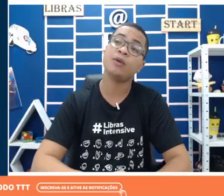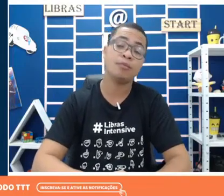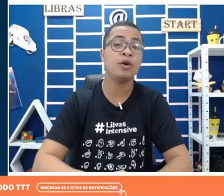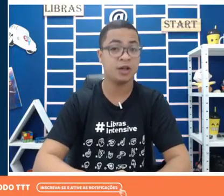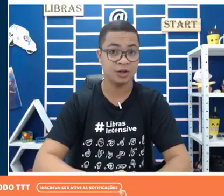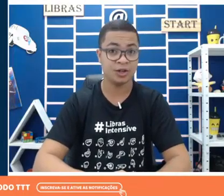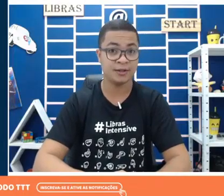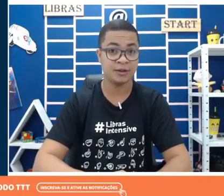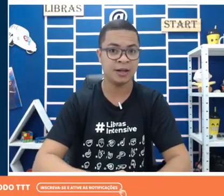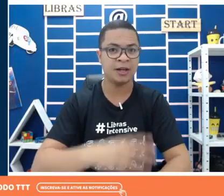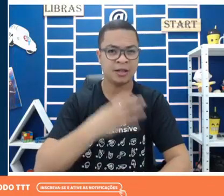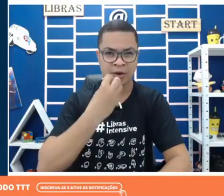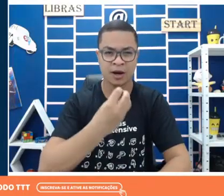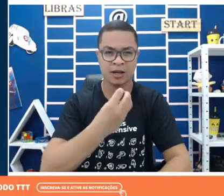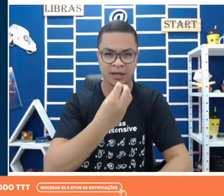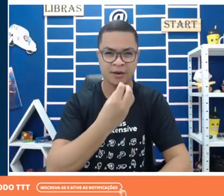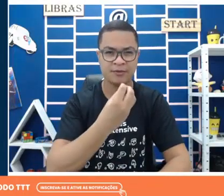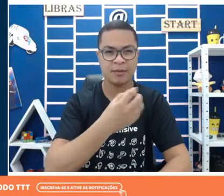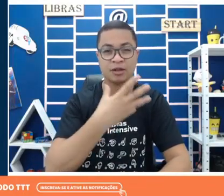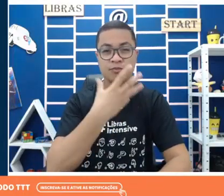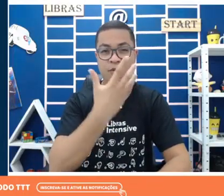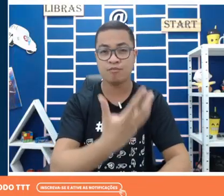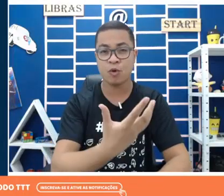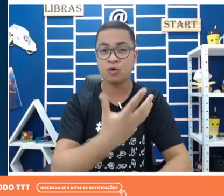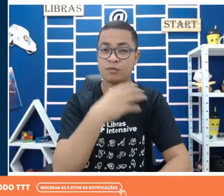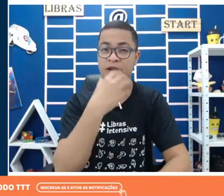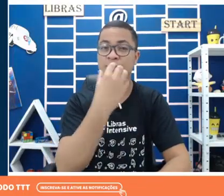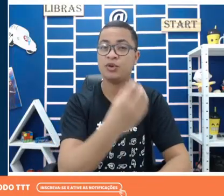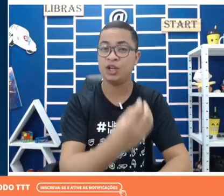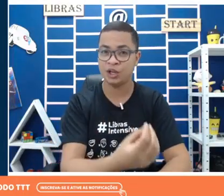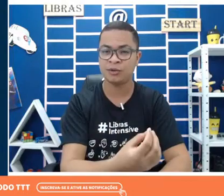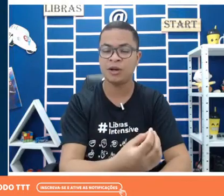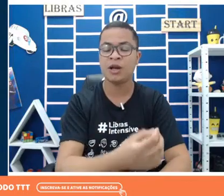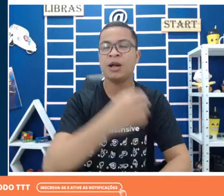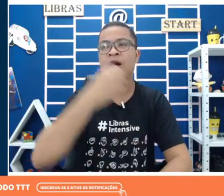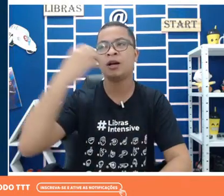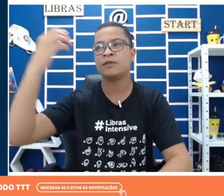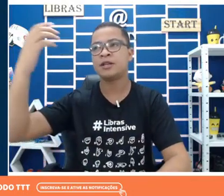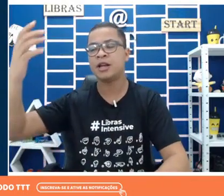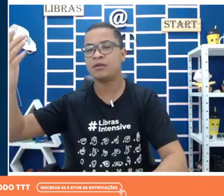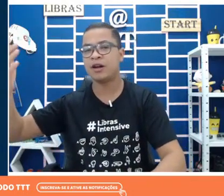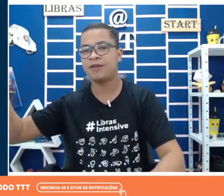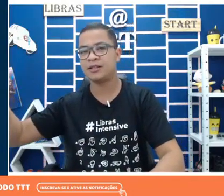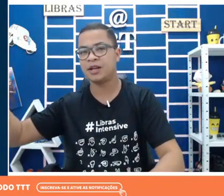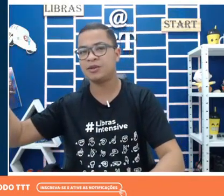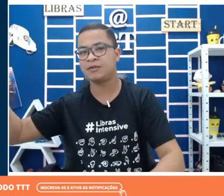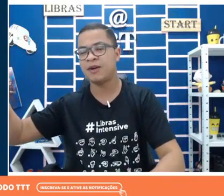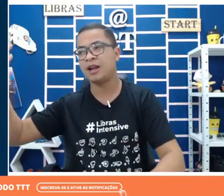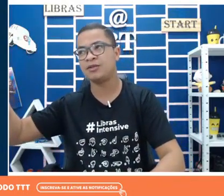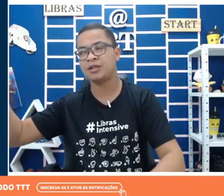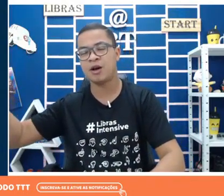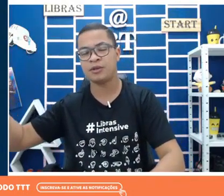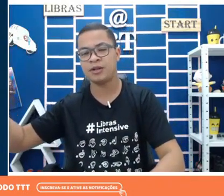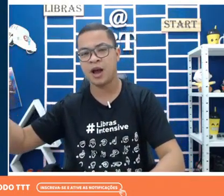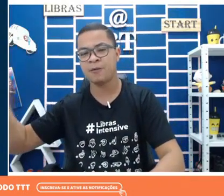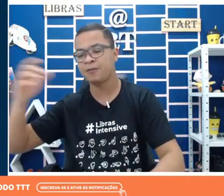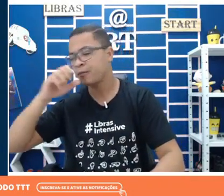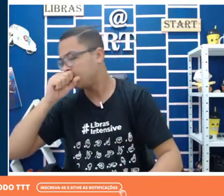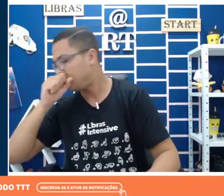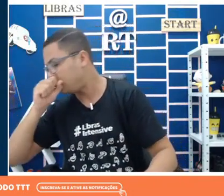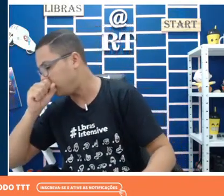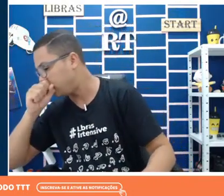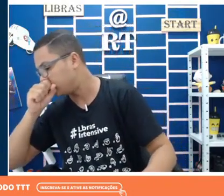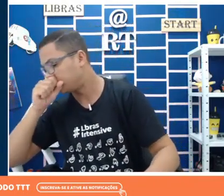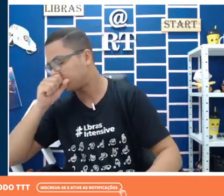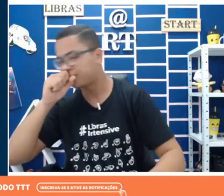dias são importantes. Então, olha, entendeu? Fica mais pomposo, mais bonito. Você não está falando sinal por sinal.